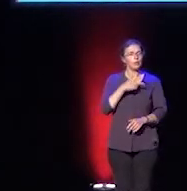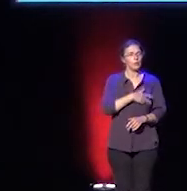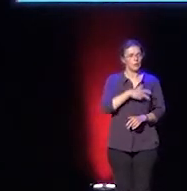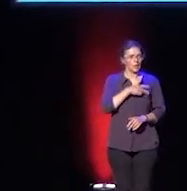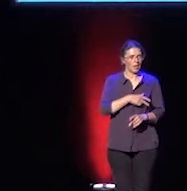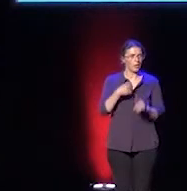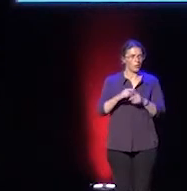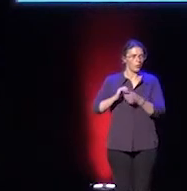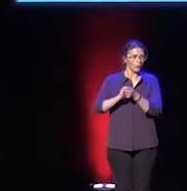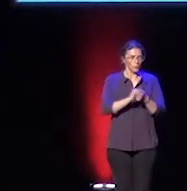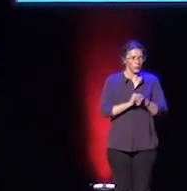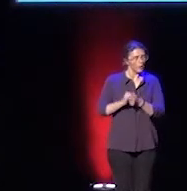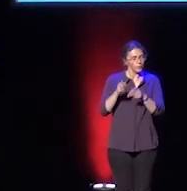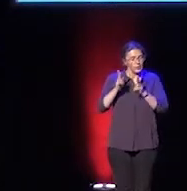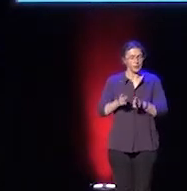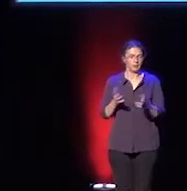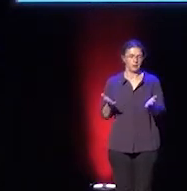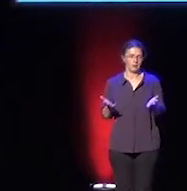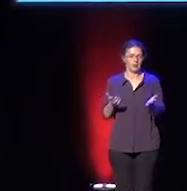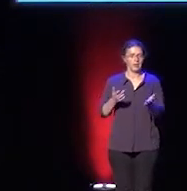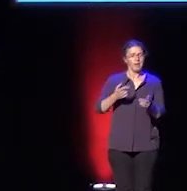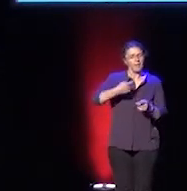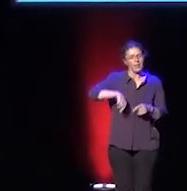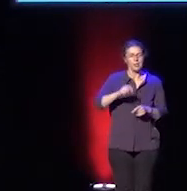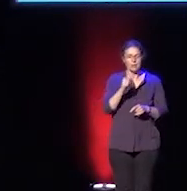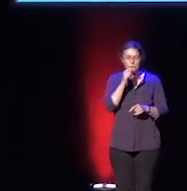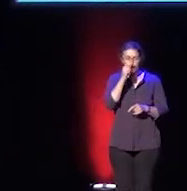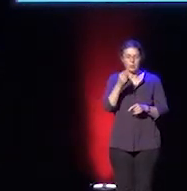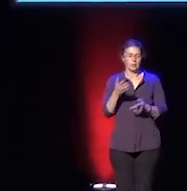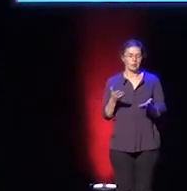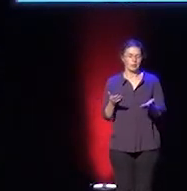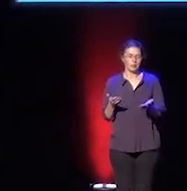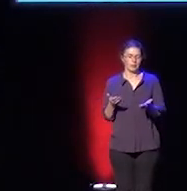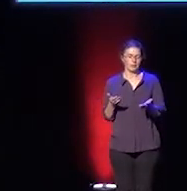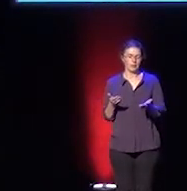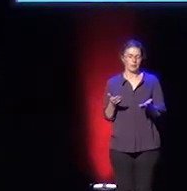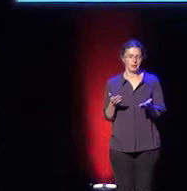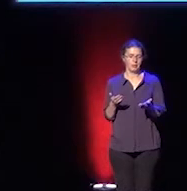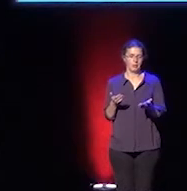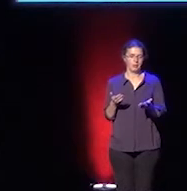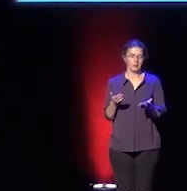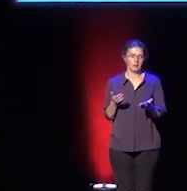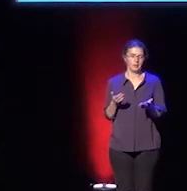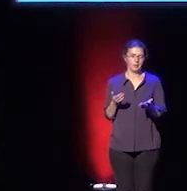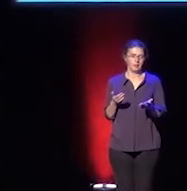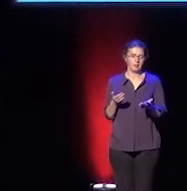und solidarische Gerechtigkeit. Wir sind stolz darauf, dass wir